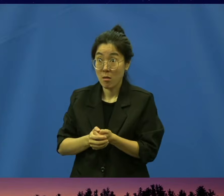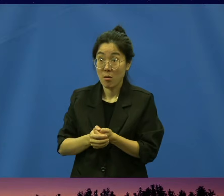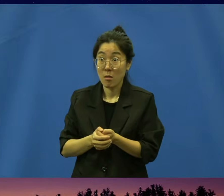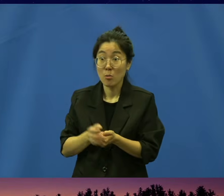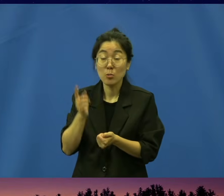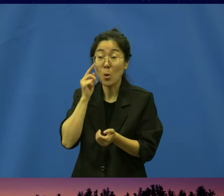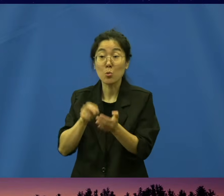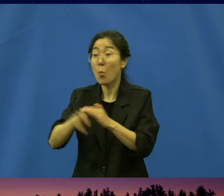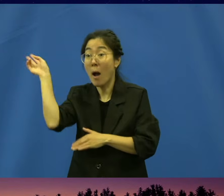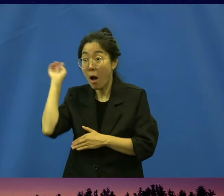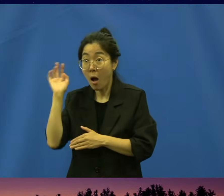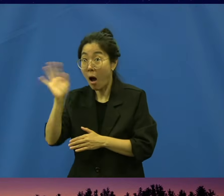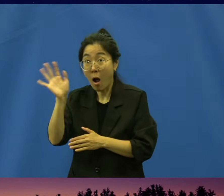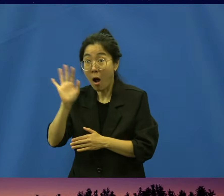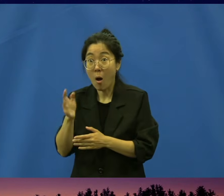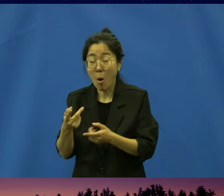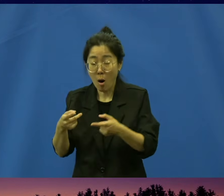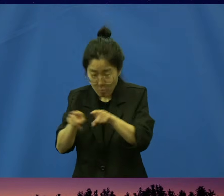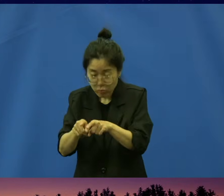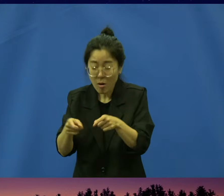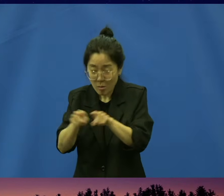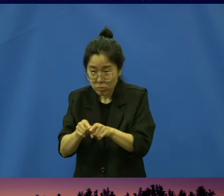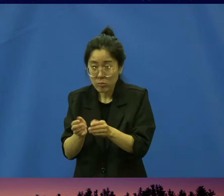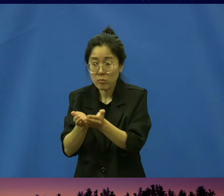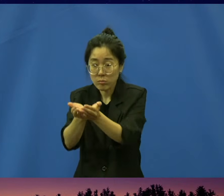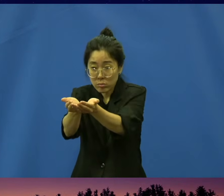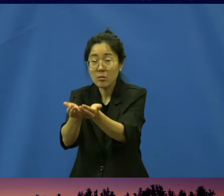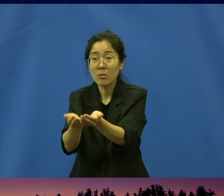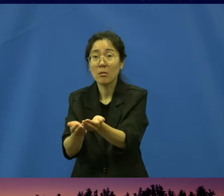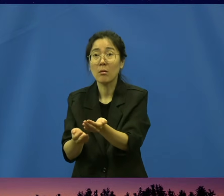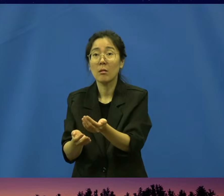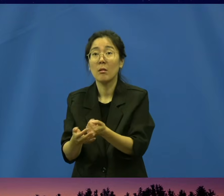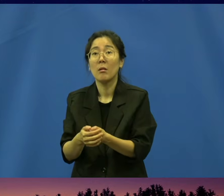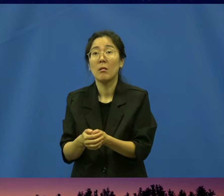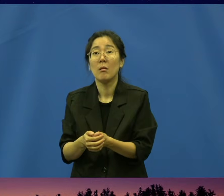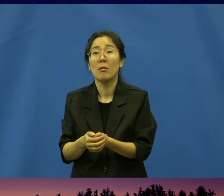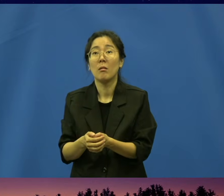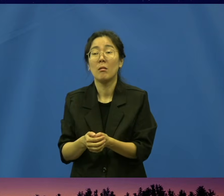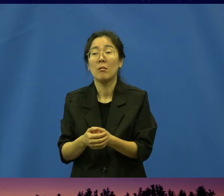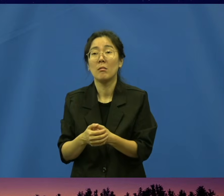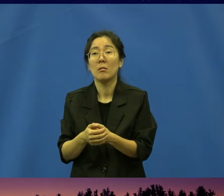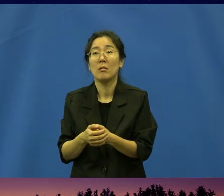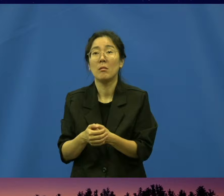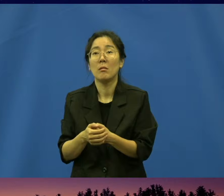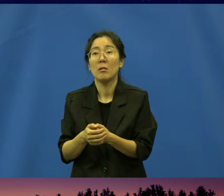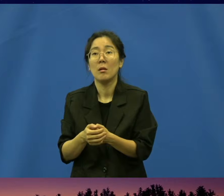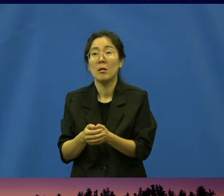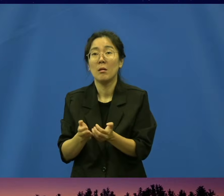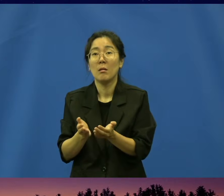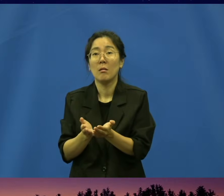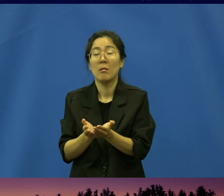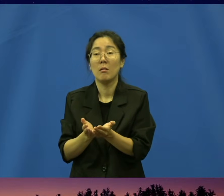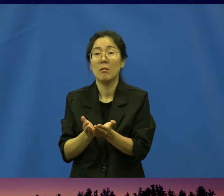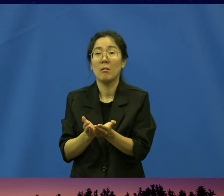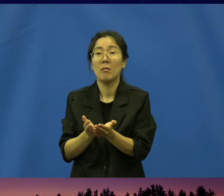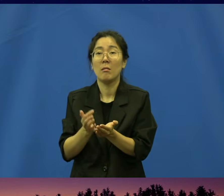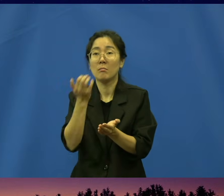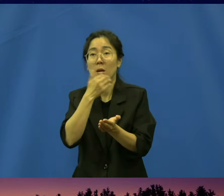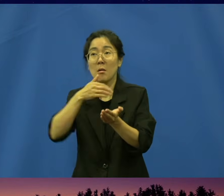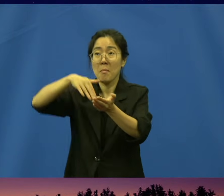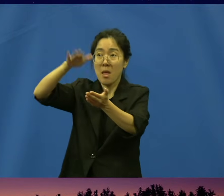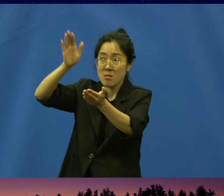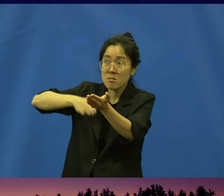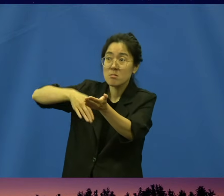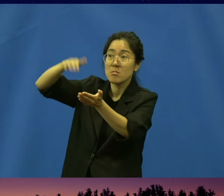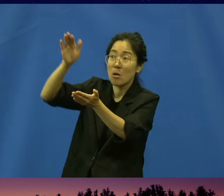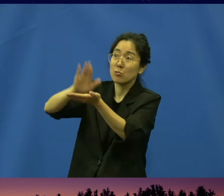그런데 일을 같이 이제 녹슨 페인트를 땅땅땅땅 쳐내야 되잖아요, 그죠? 그리고 페인트 칠해야 되잖아요, 그죠? 다 아시는 분들